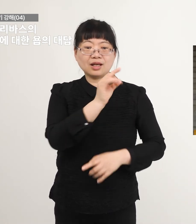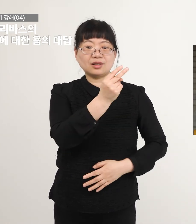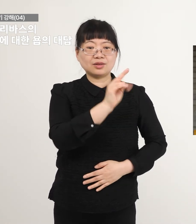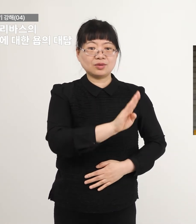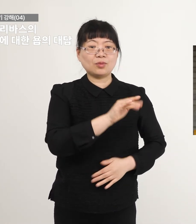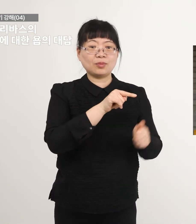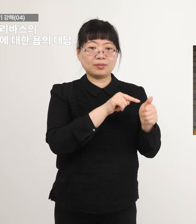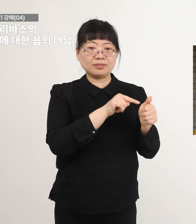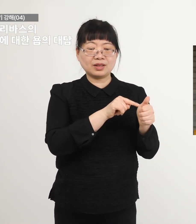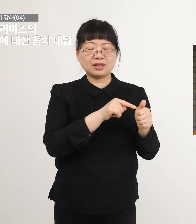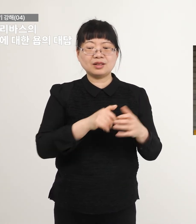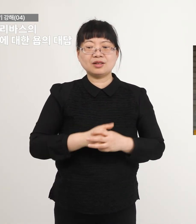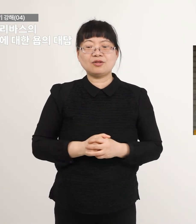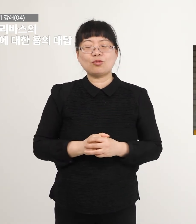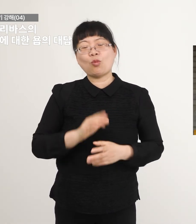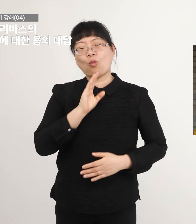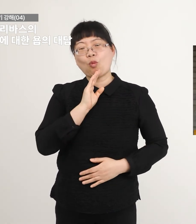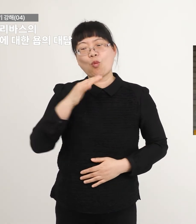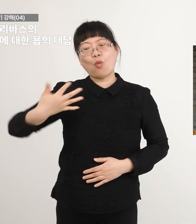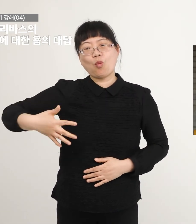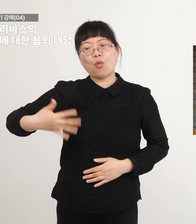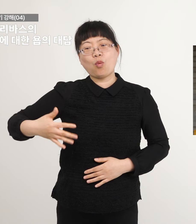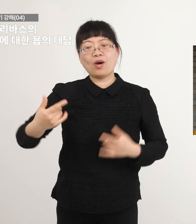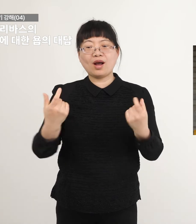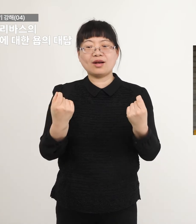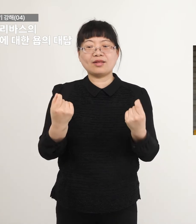욥이 어쨌든 대단하다.